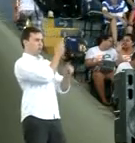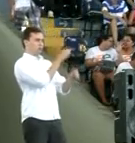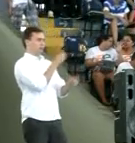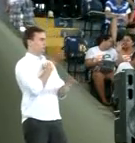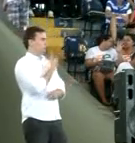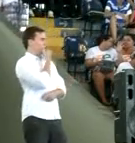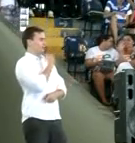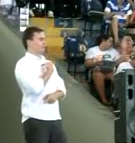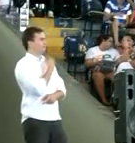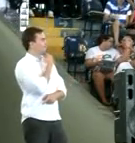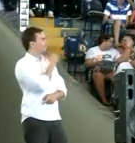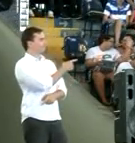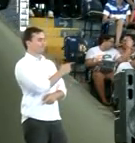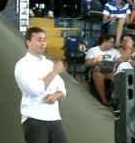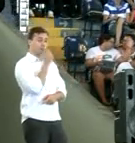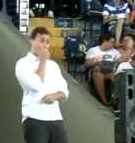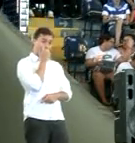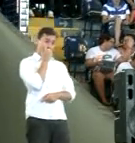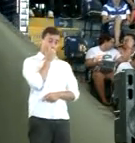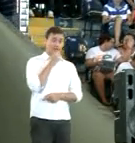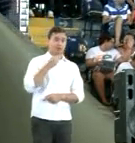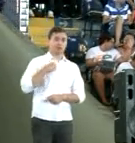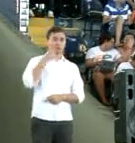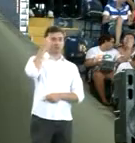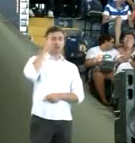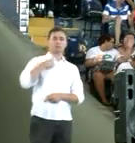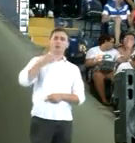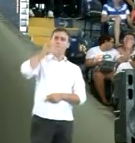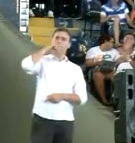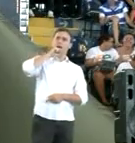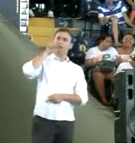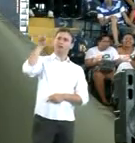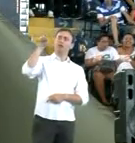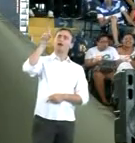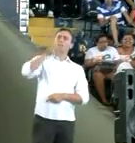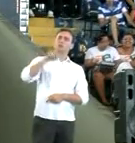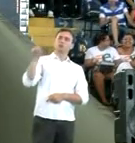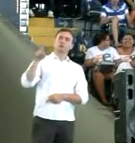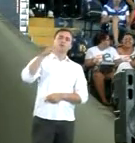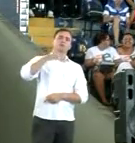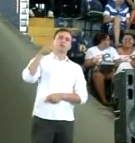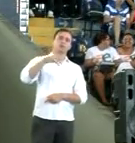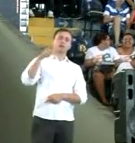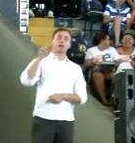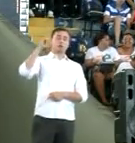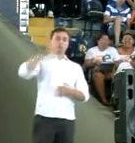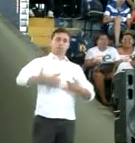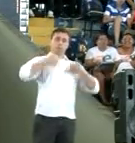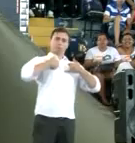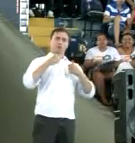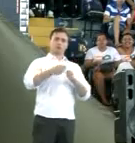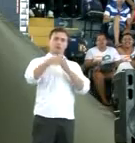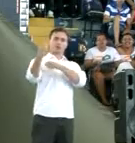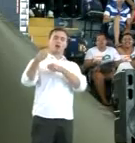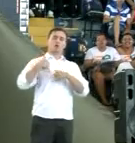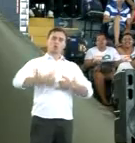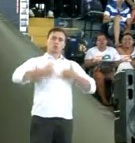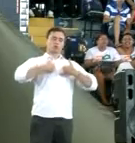Matemática e física, eu pensei, matemática, meu pai é professor de matemática, ele vai ficar orgulhoso se eu fizer matemática. E eu fui fazer